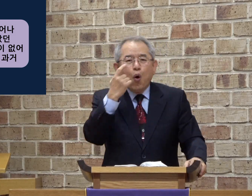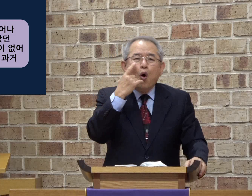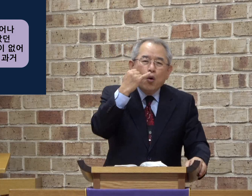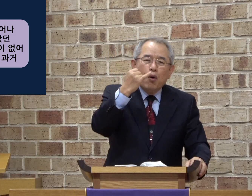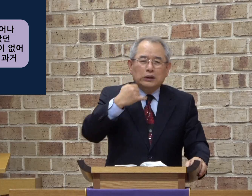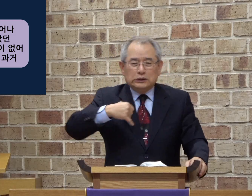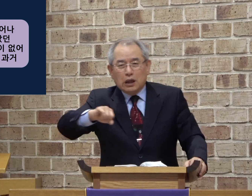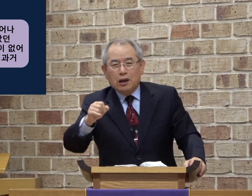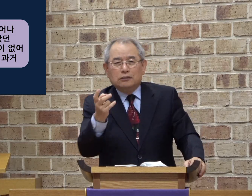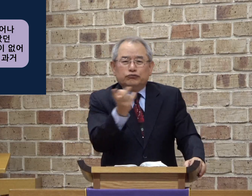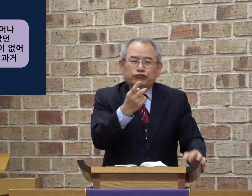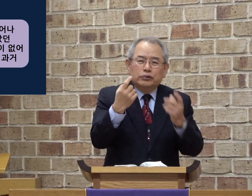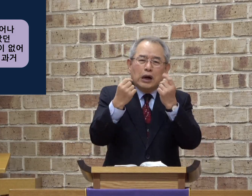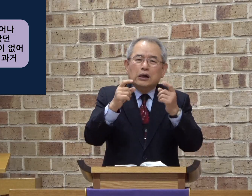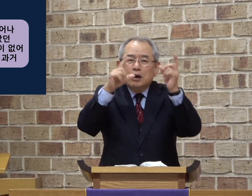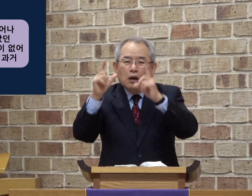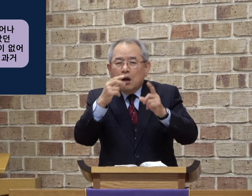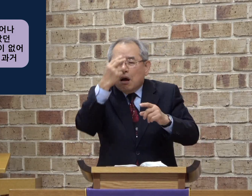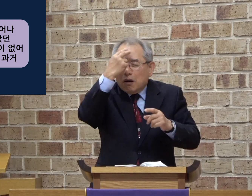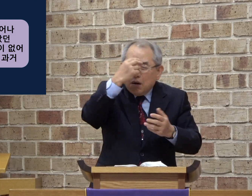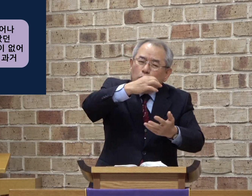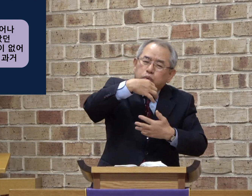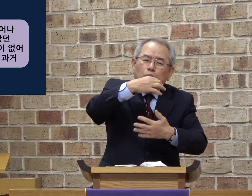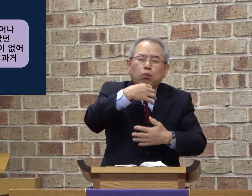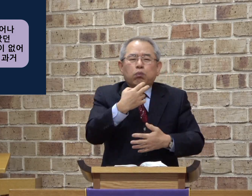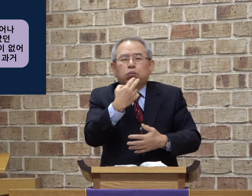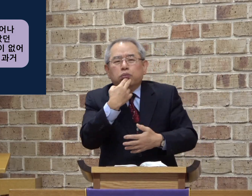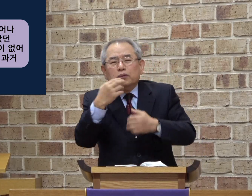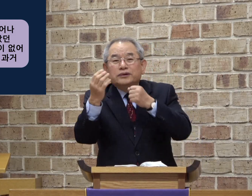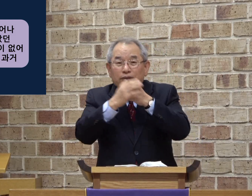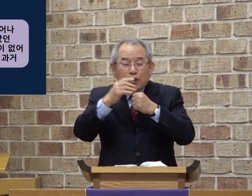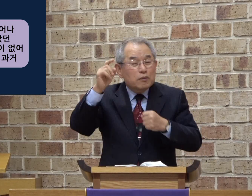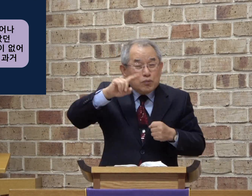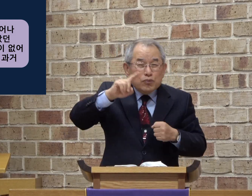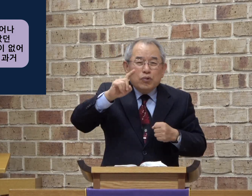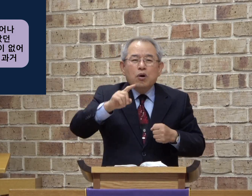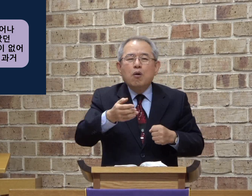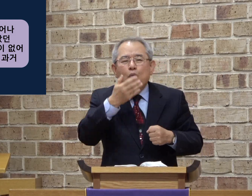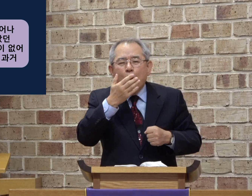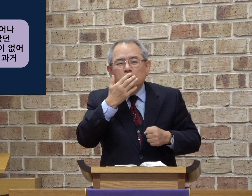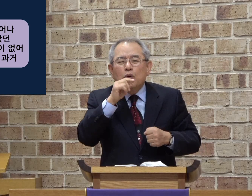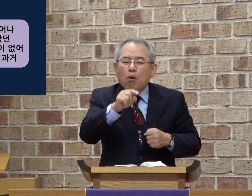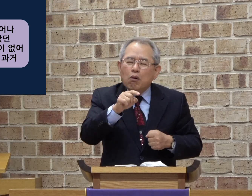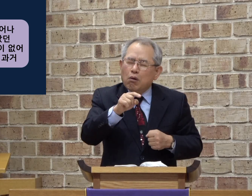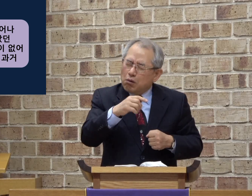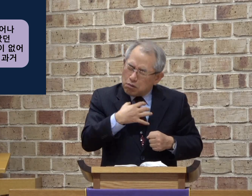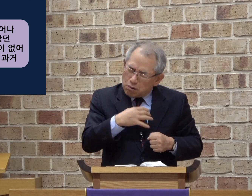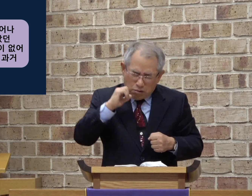쉬게 하리라, 너를 평안케 하리라. 이렇게 말씀하실 수 있는 분이 이 세상에 누가 있습니까? 우리 마태복음 읽어보도록 하겠습니다.